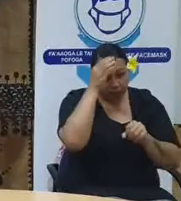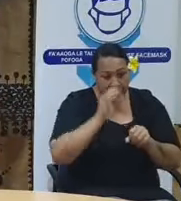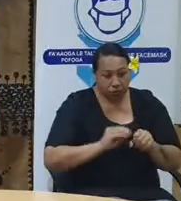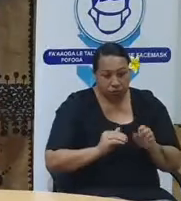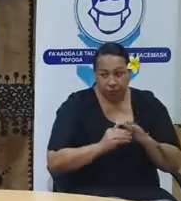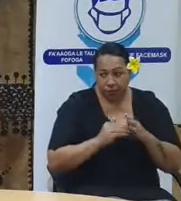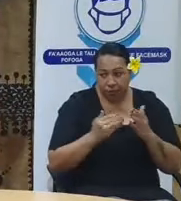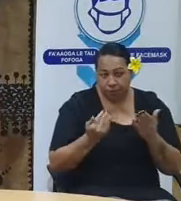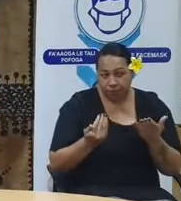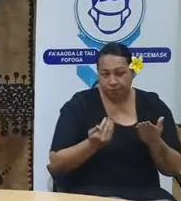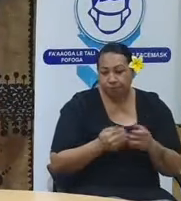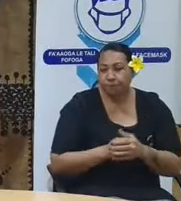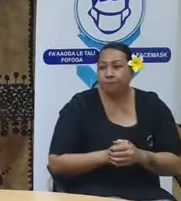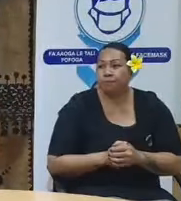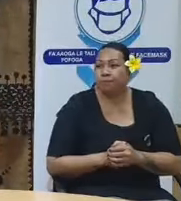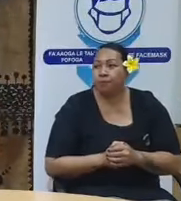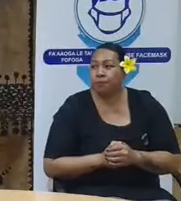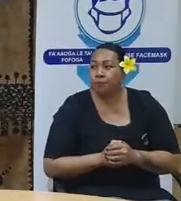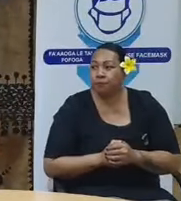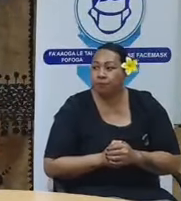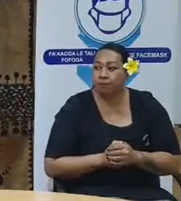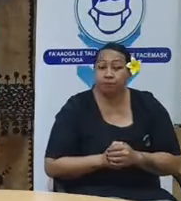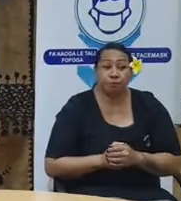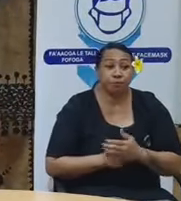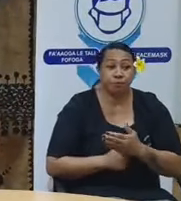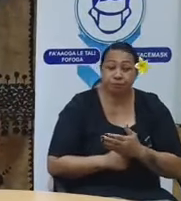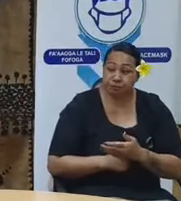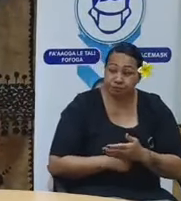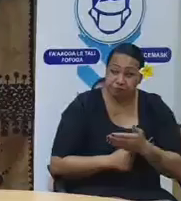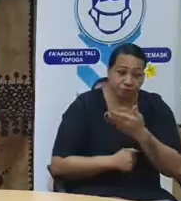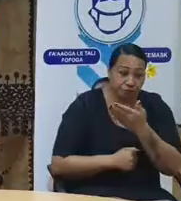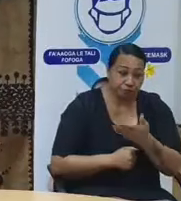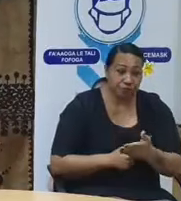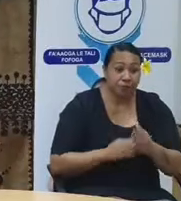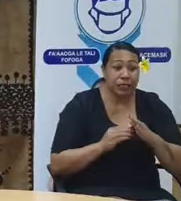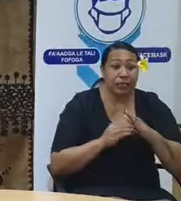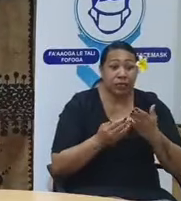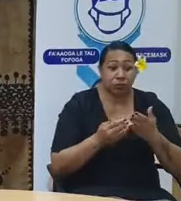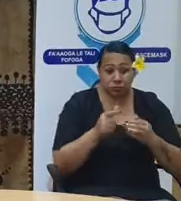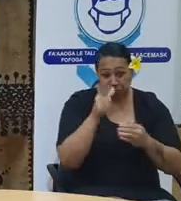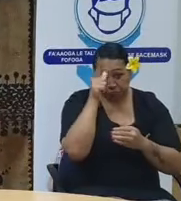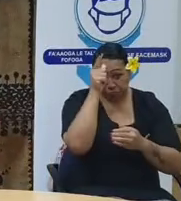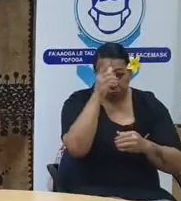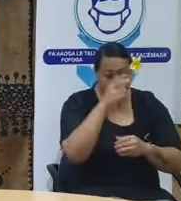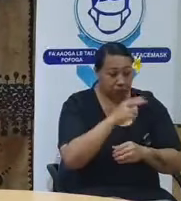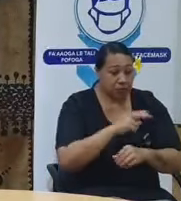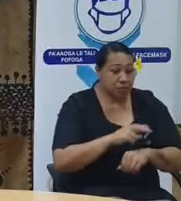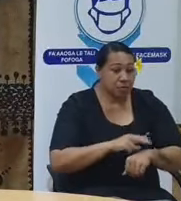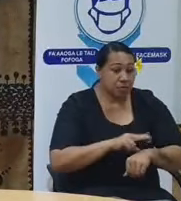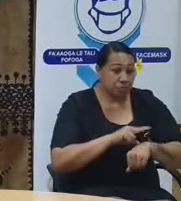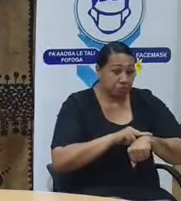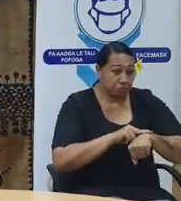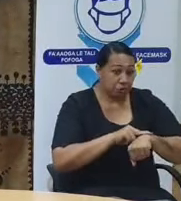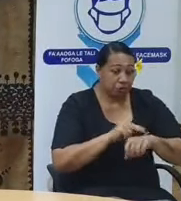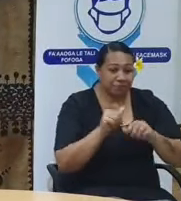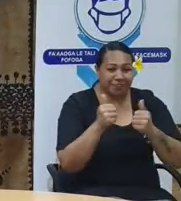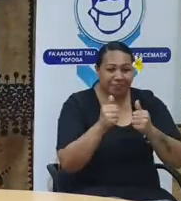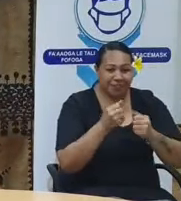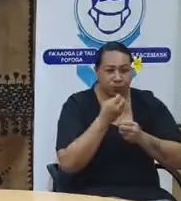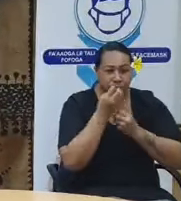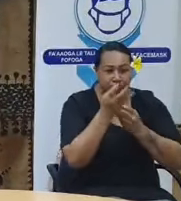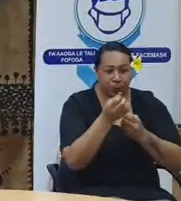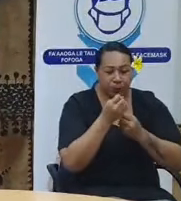ya yeah, o sa no tu le fatto e tu la uma ma se tu la mai fi fiel e a